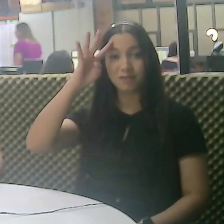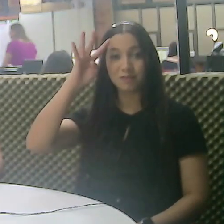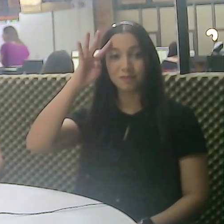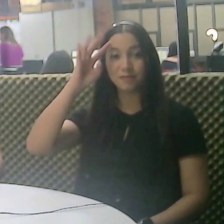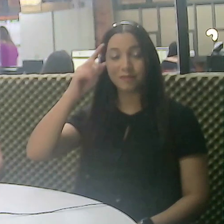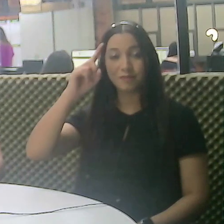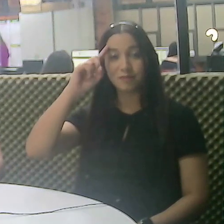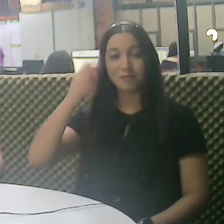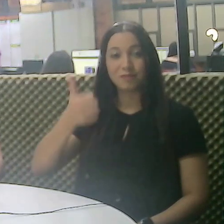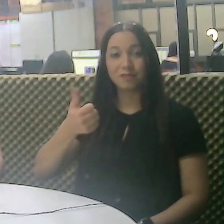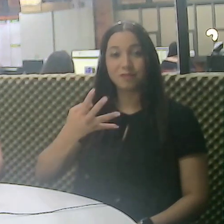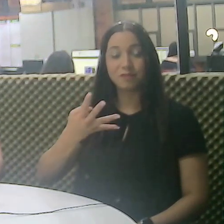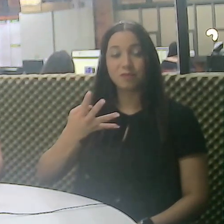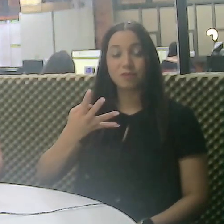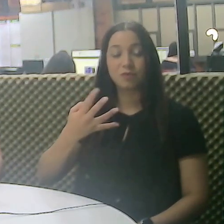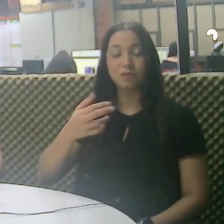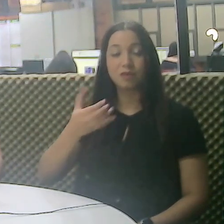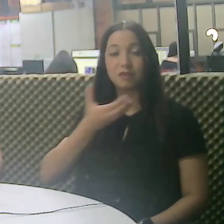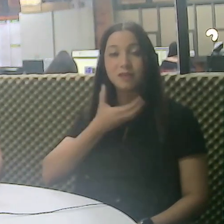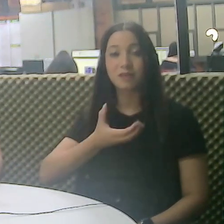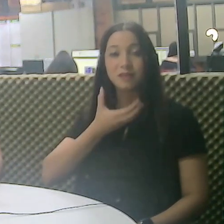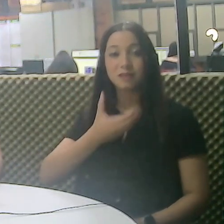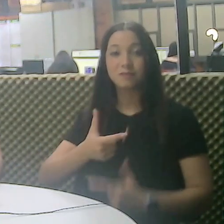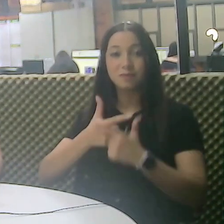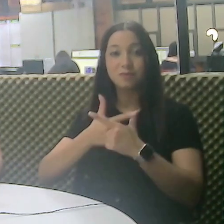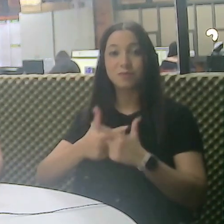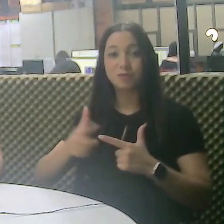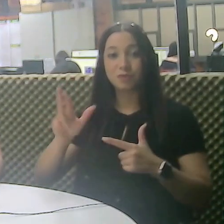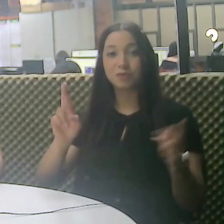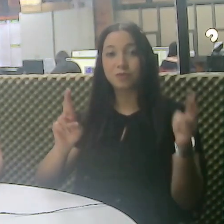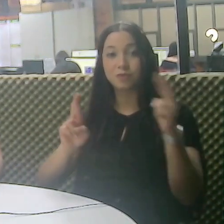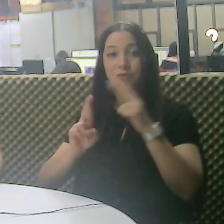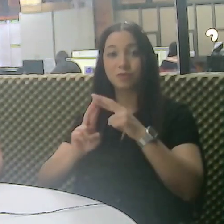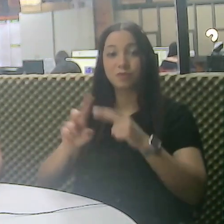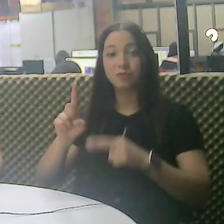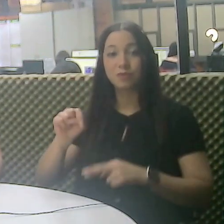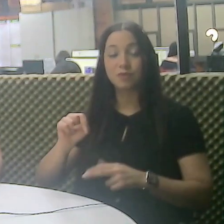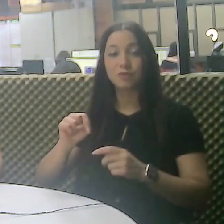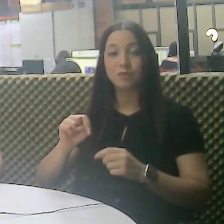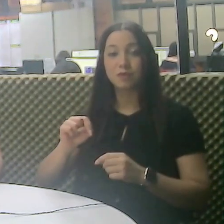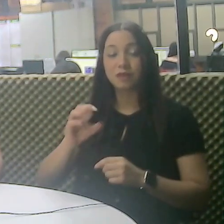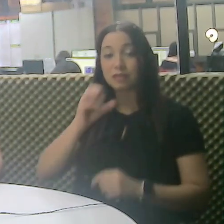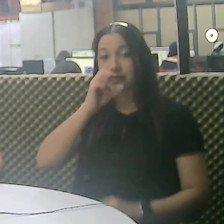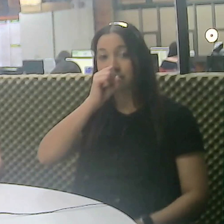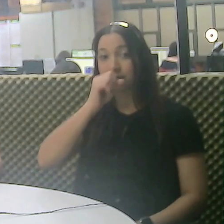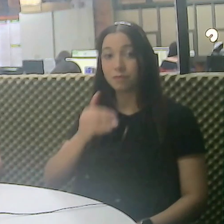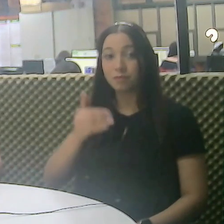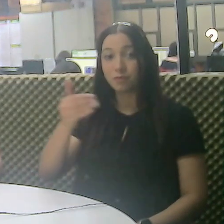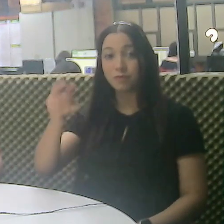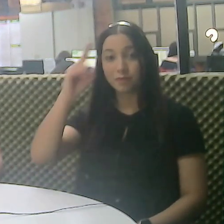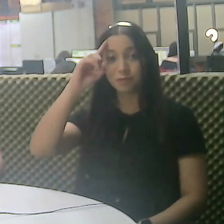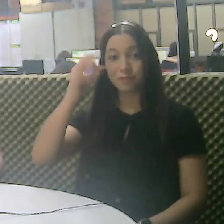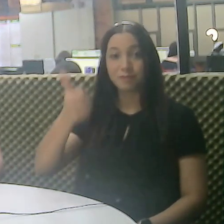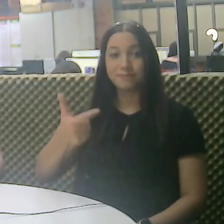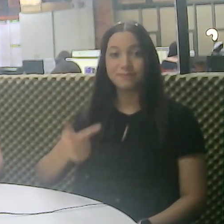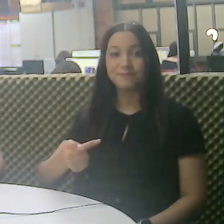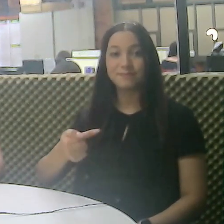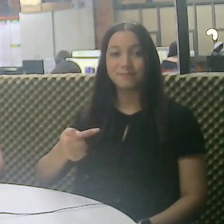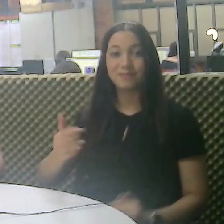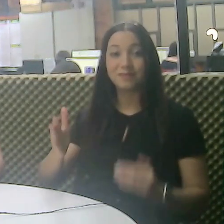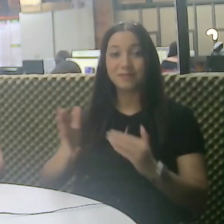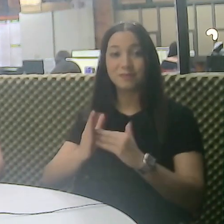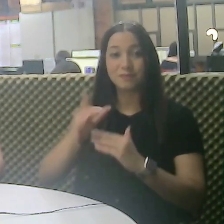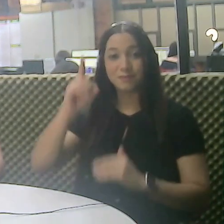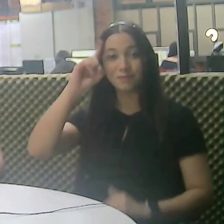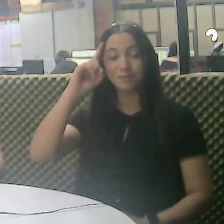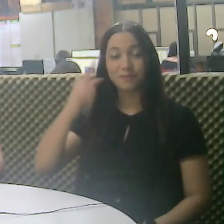dia 14 de dezembro, e o sorteio de referência da loteria é o previsto para o próximo sábado, dia 17. Até dia